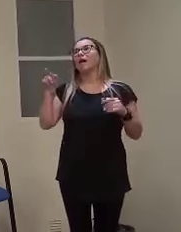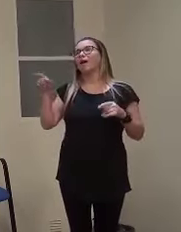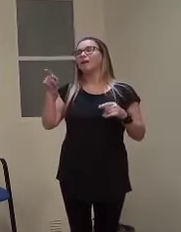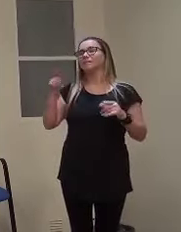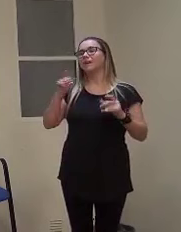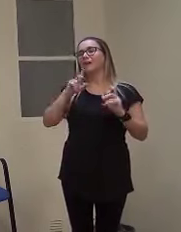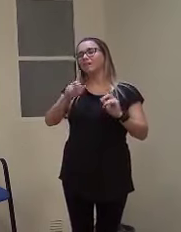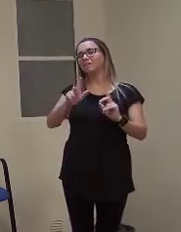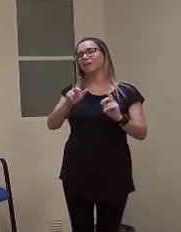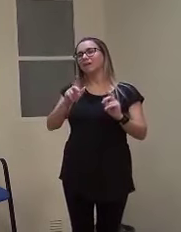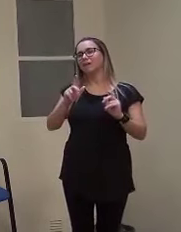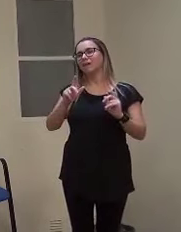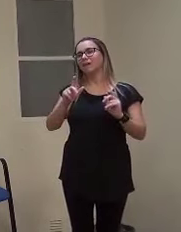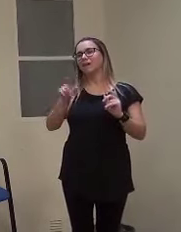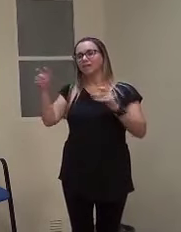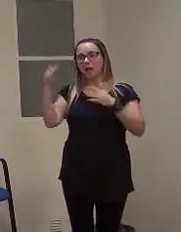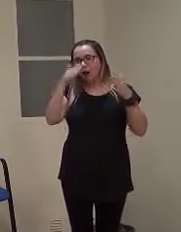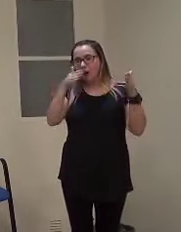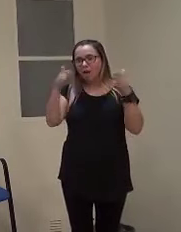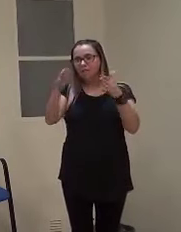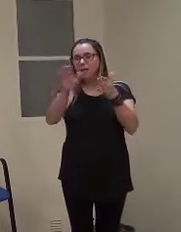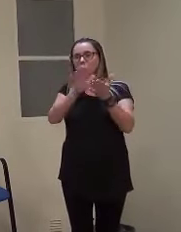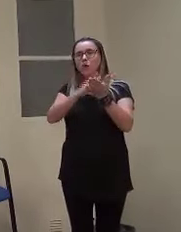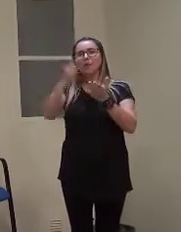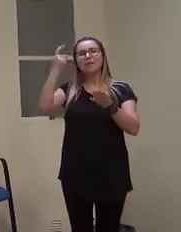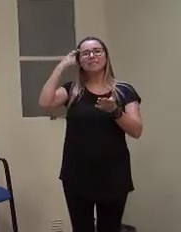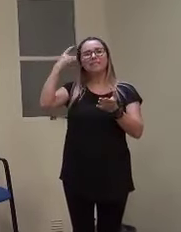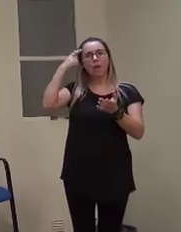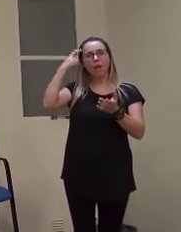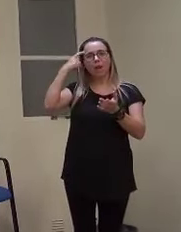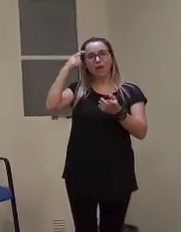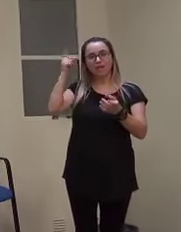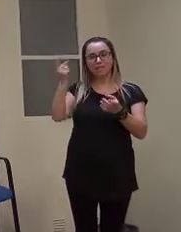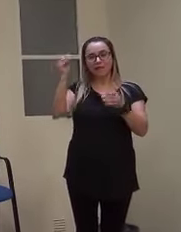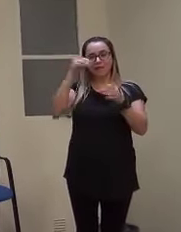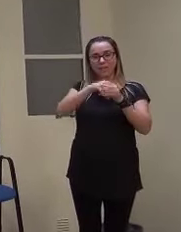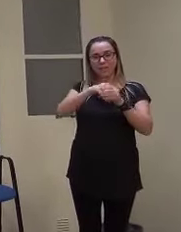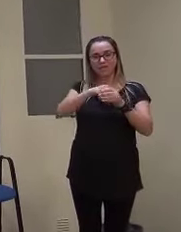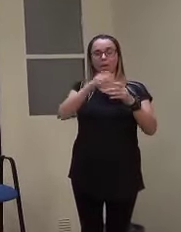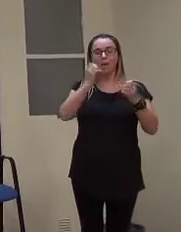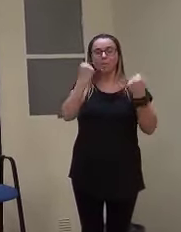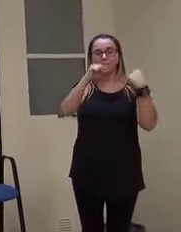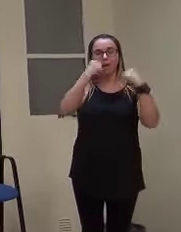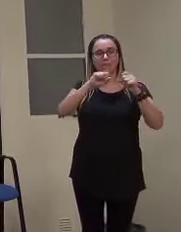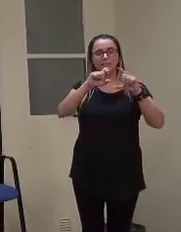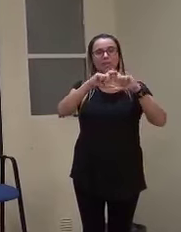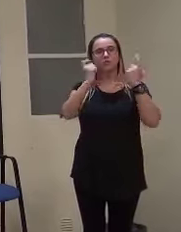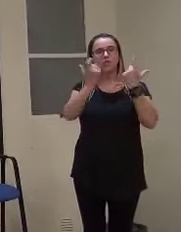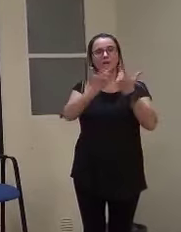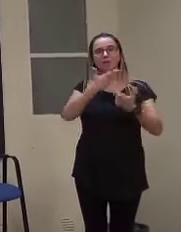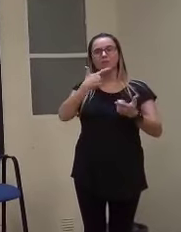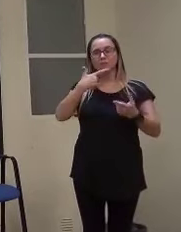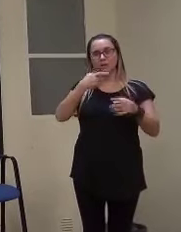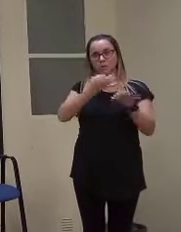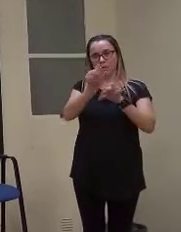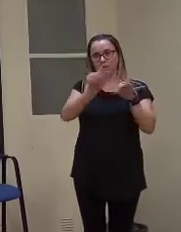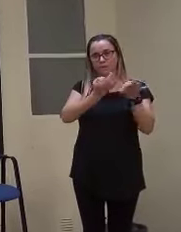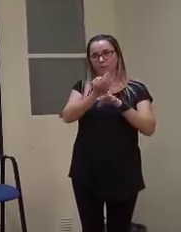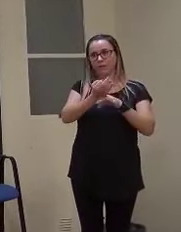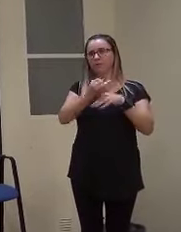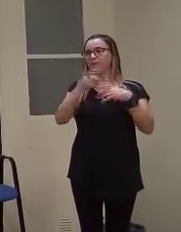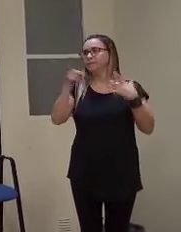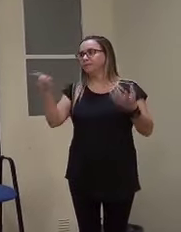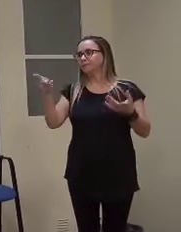perspectiva en la que yendo desde el psicoanálisis a la práctica socioeducativa bueno trabajamos sobre los